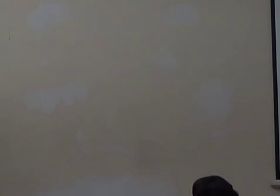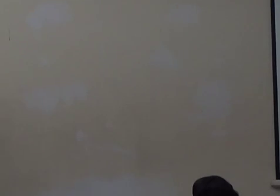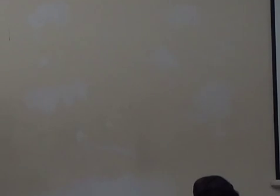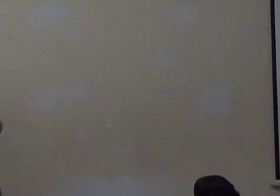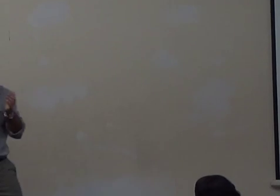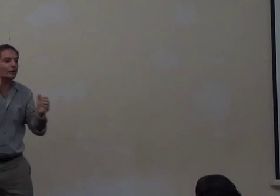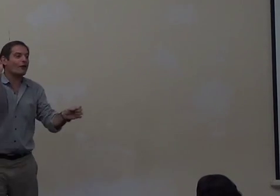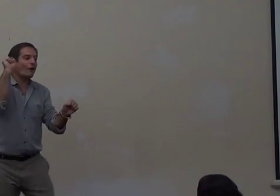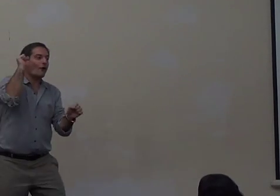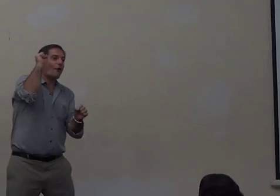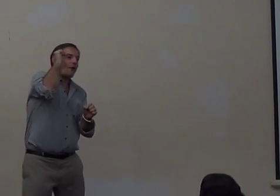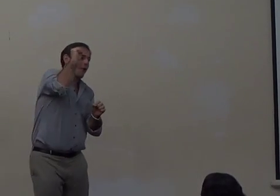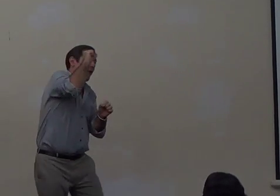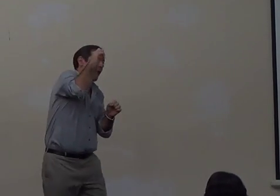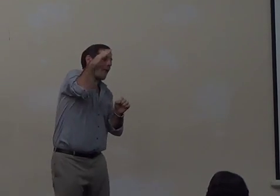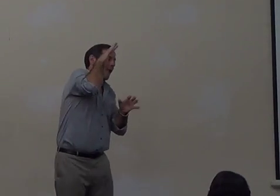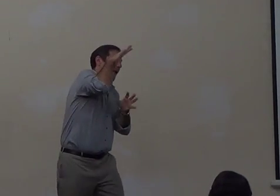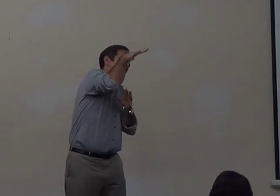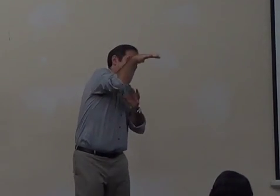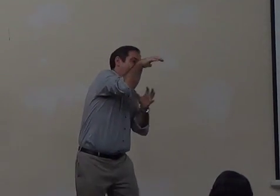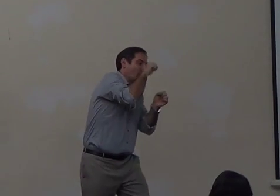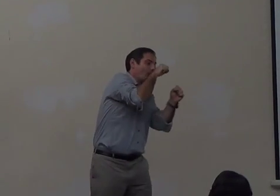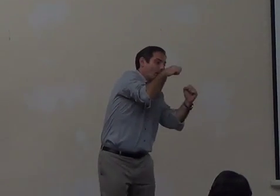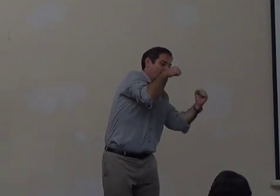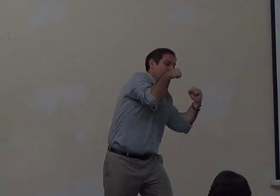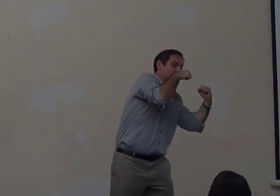Moisés, y otra vez los judíos.